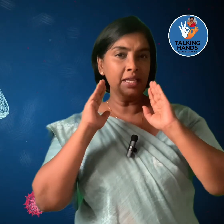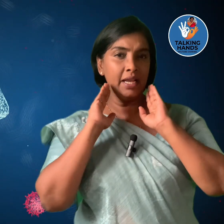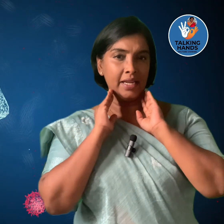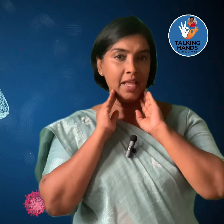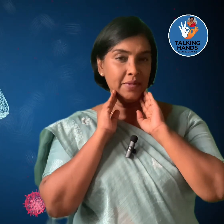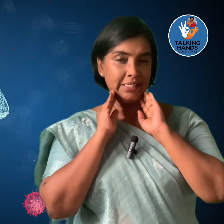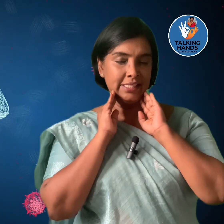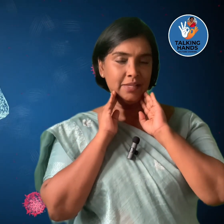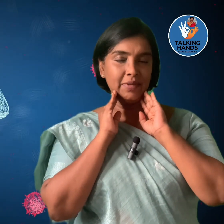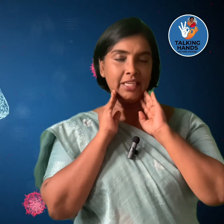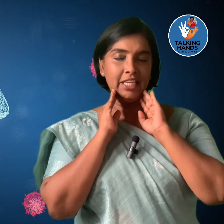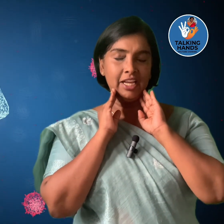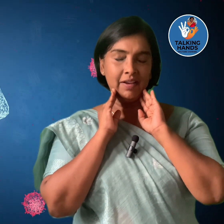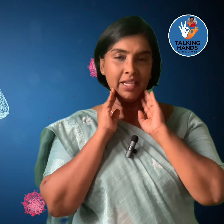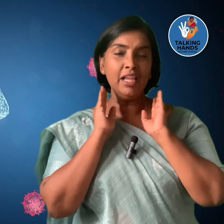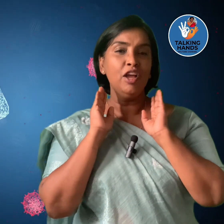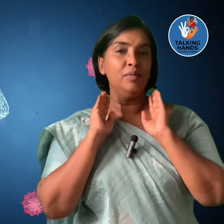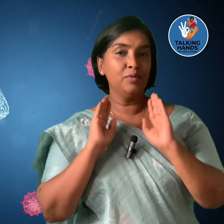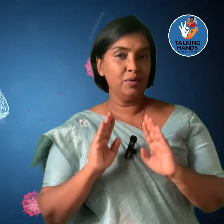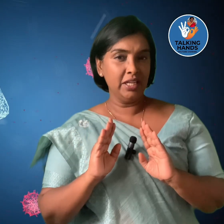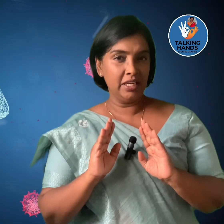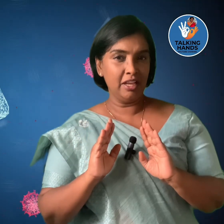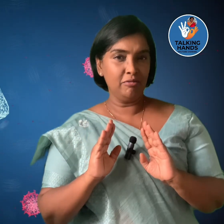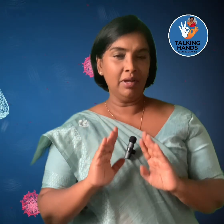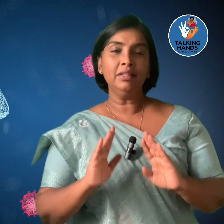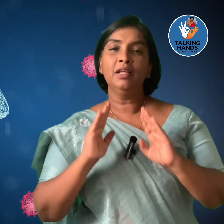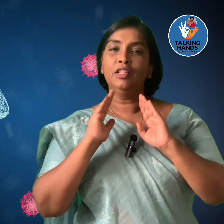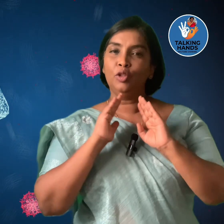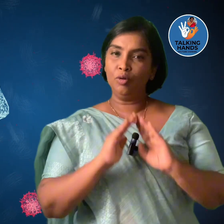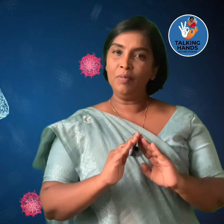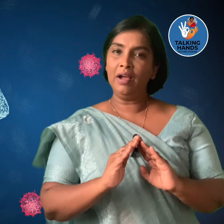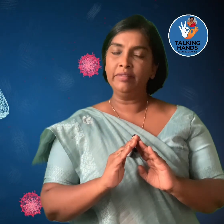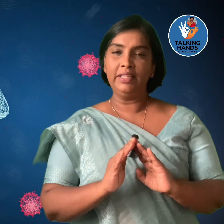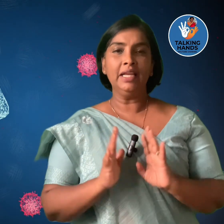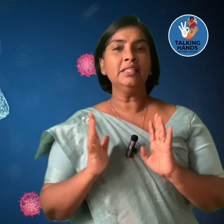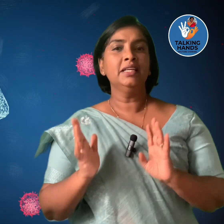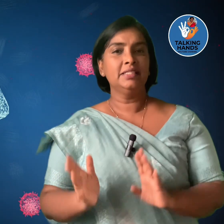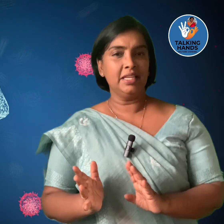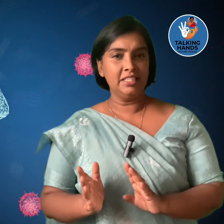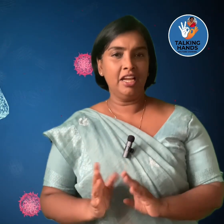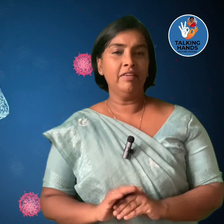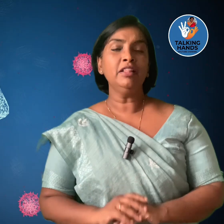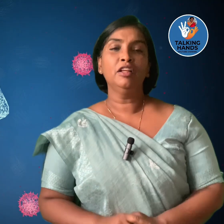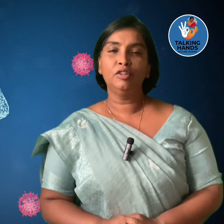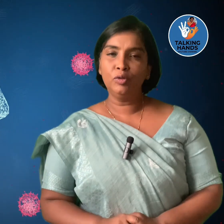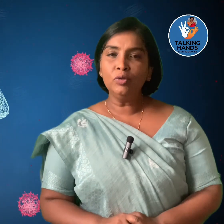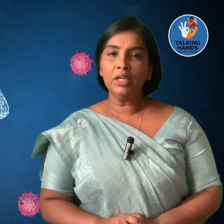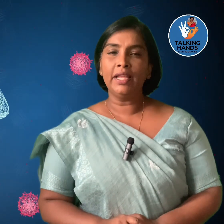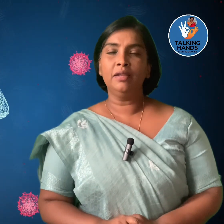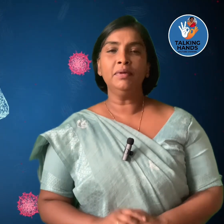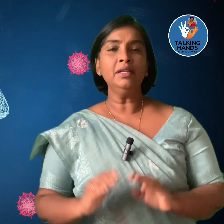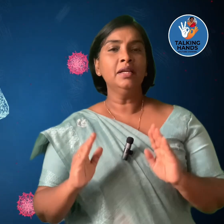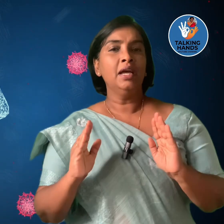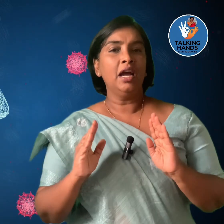අර හැමතිස්සෙම කියනා වගේ මූණ ඉරියව්වත්, තොල් භාවිතයත්, සංඥාවත් තුන ගැනම